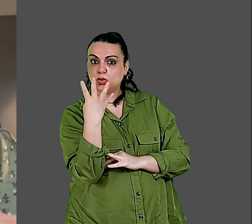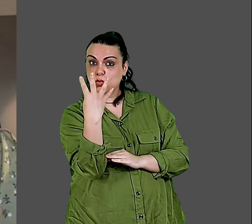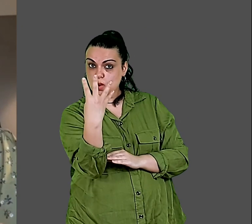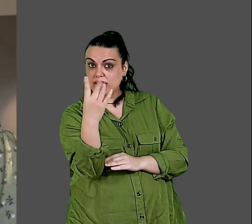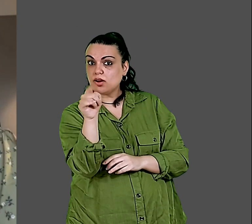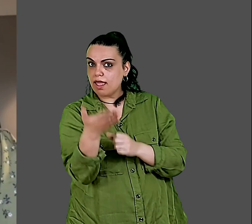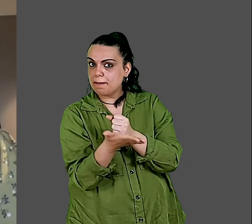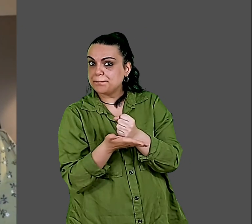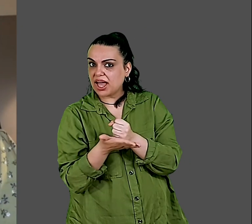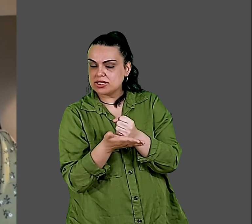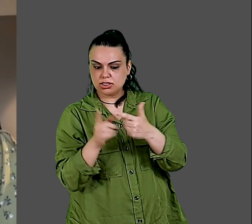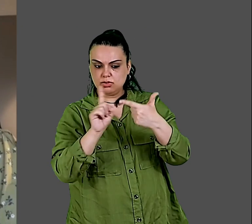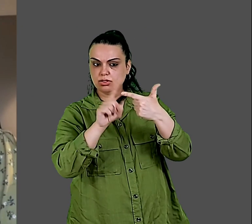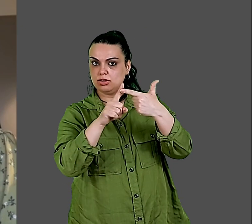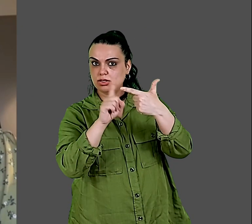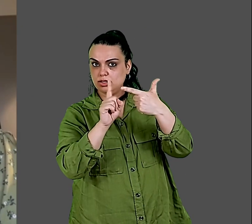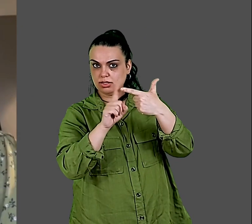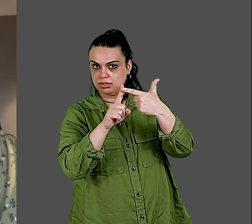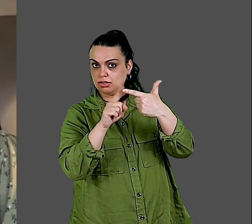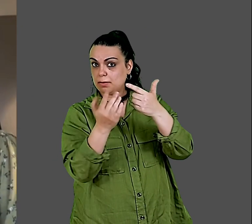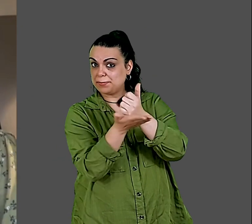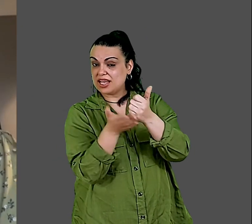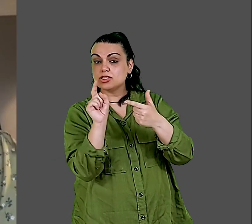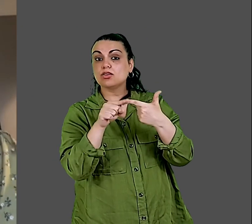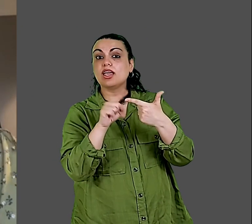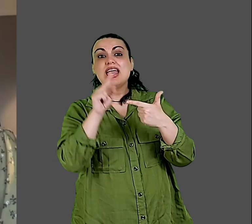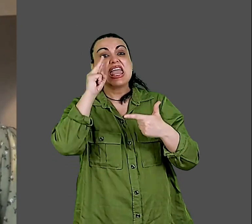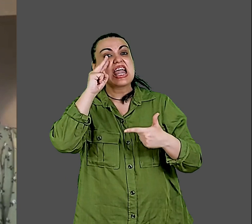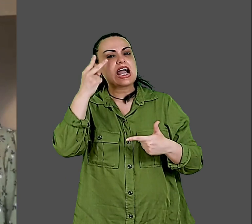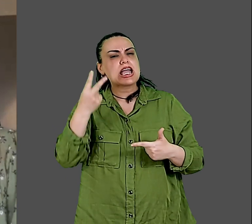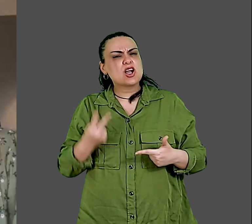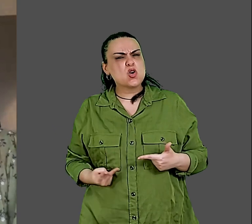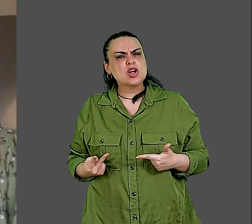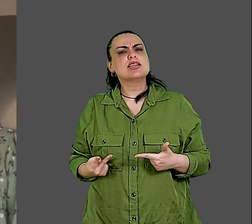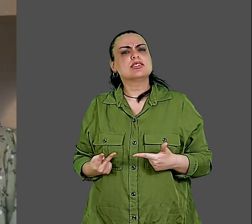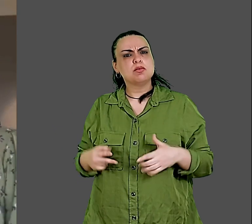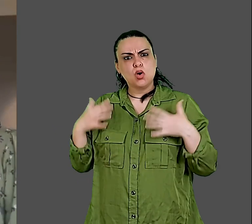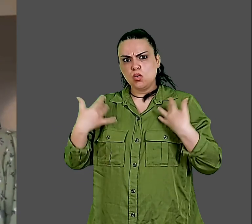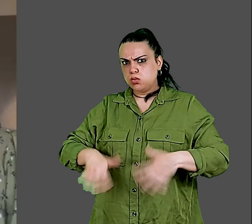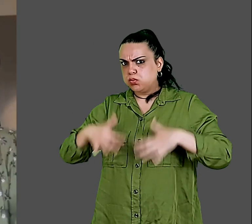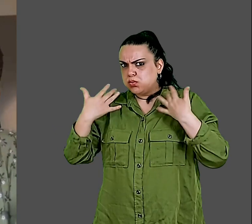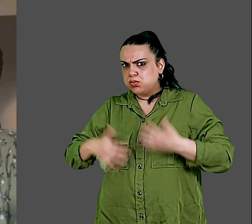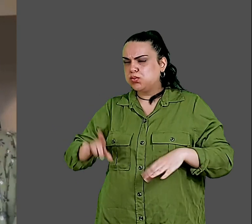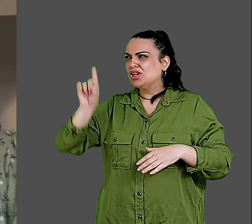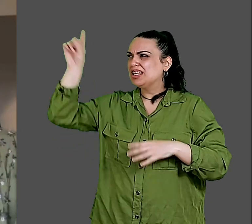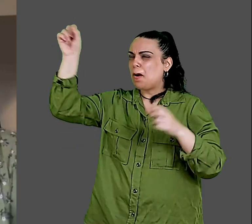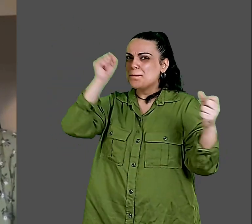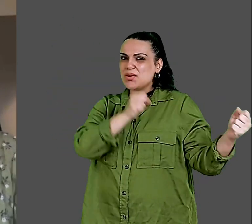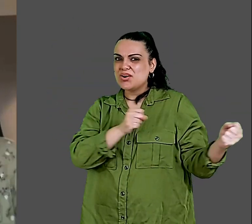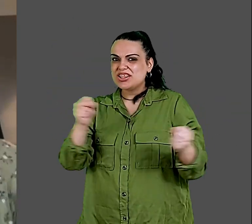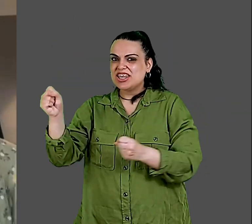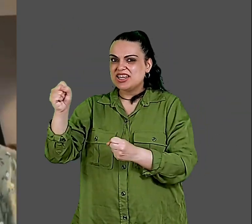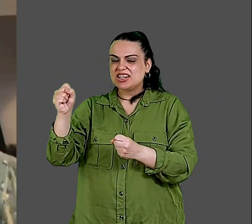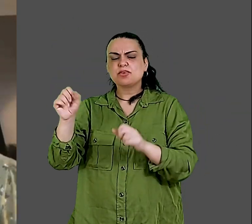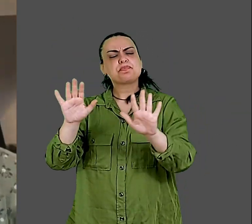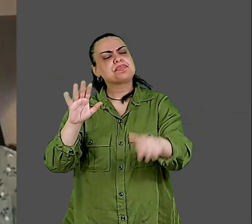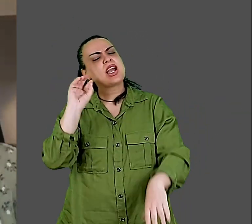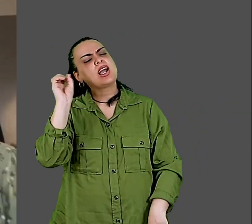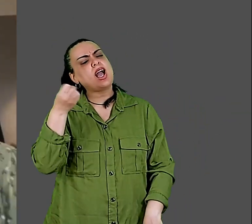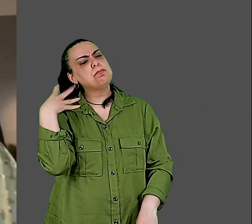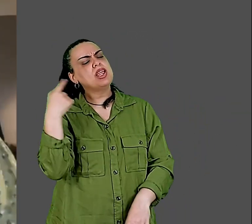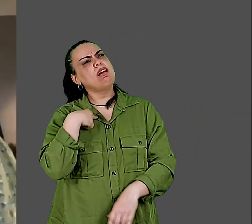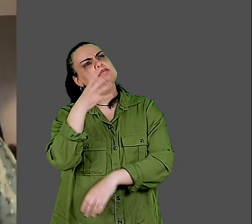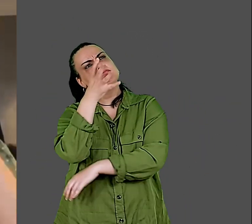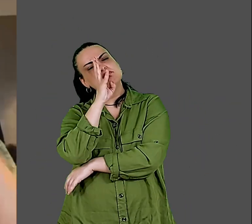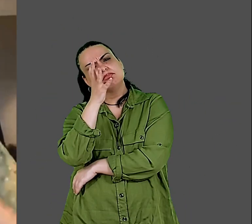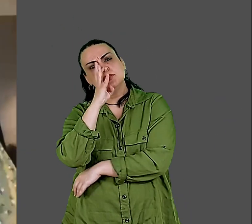essa é a base do tópico 2, tá bom? Reconhecendo o poder de quem te chamou. Camila, eu só tô aqui